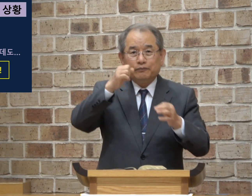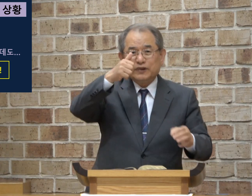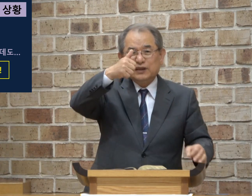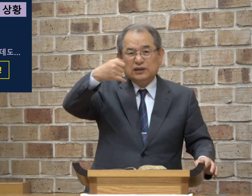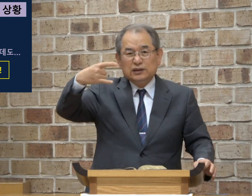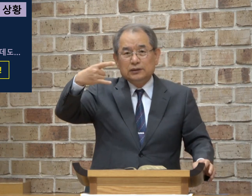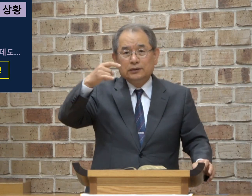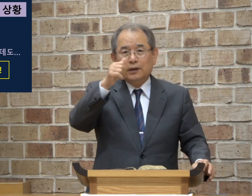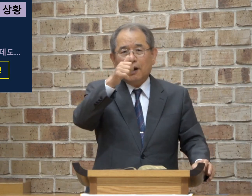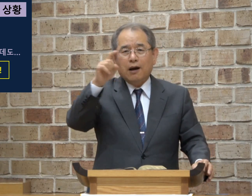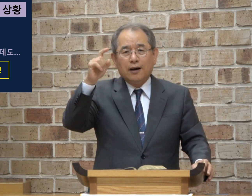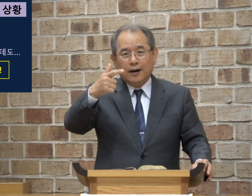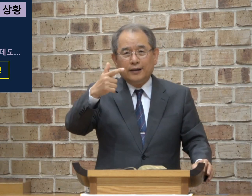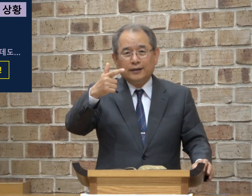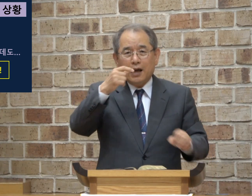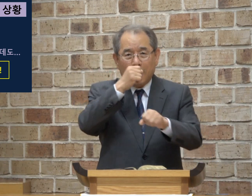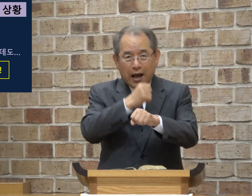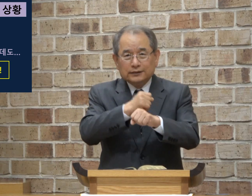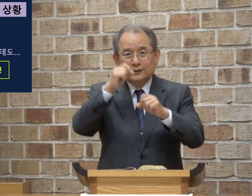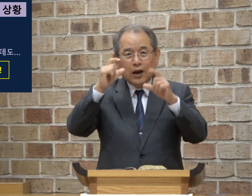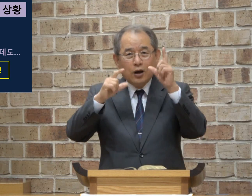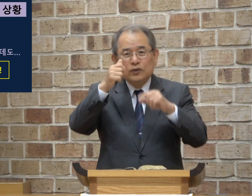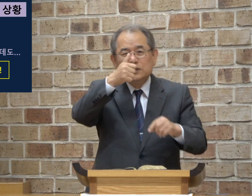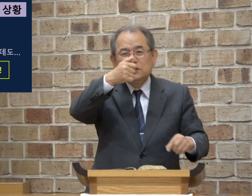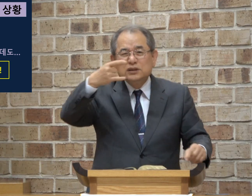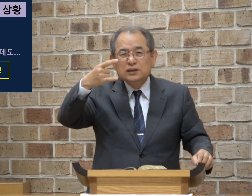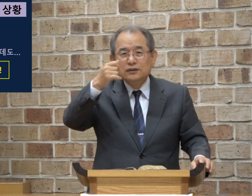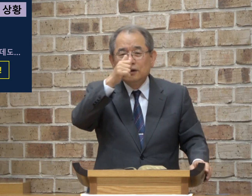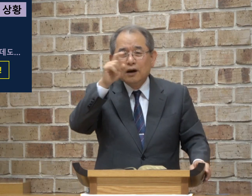에베소 교회에서 희한한 상황이